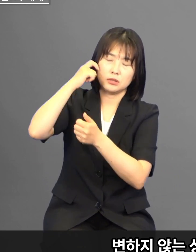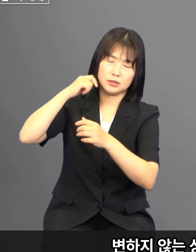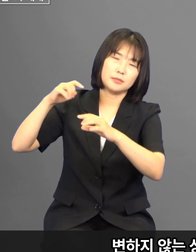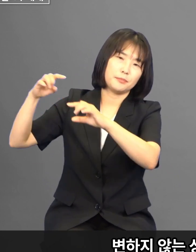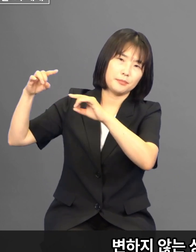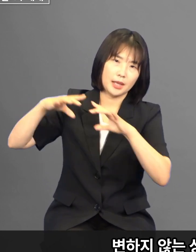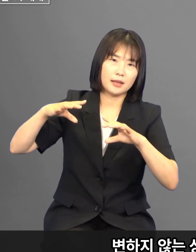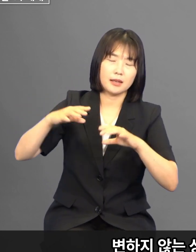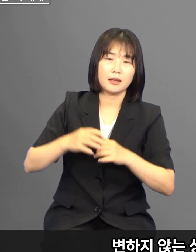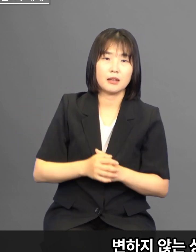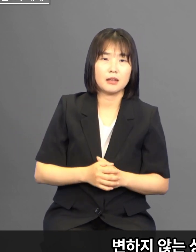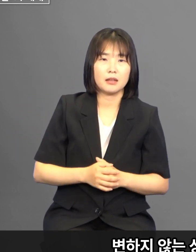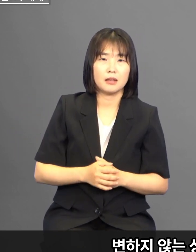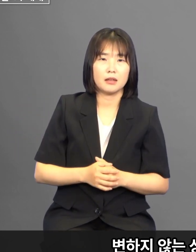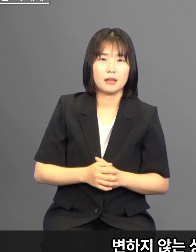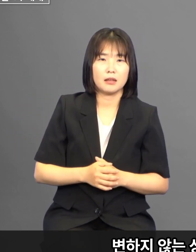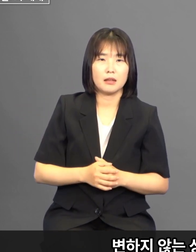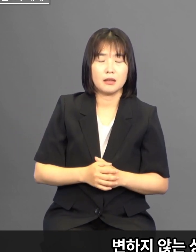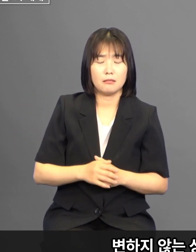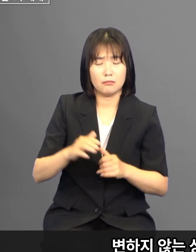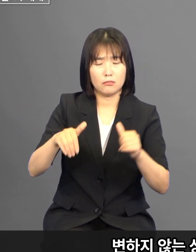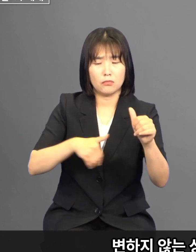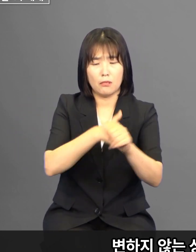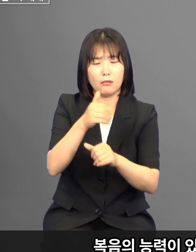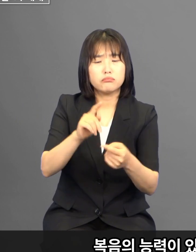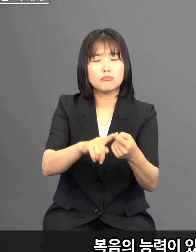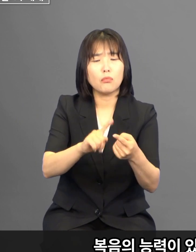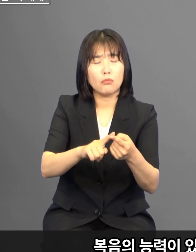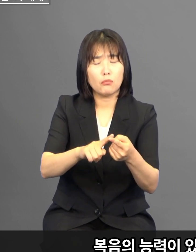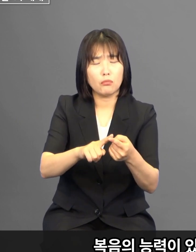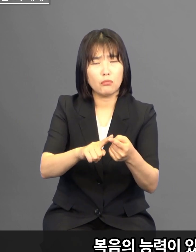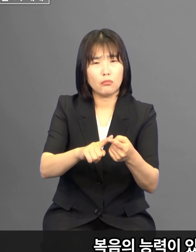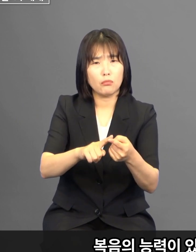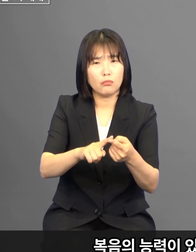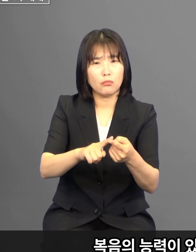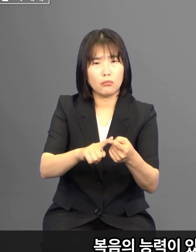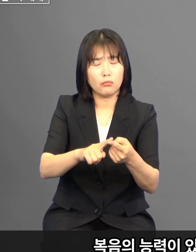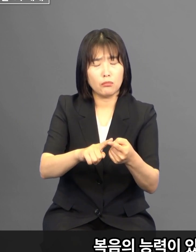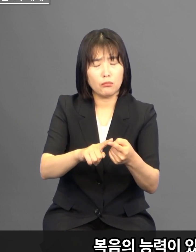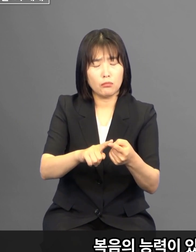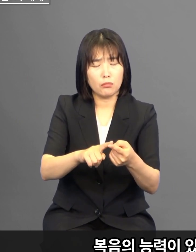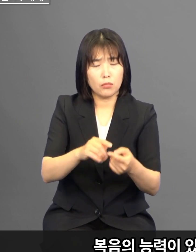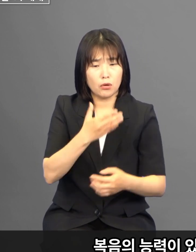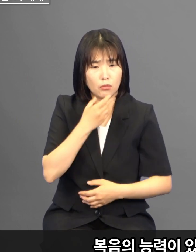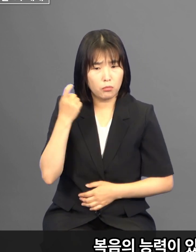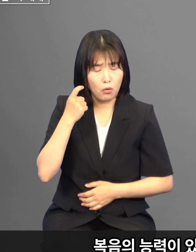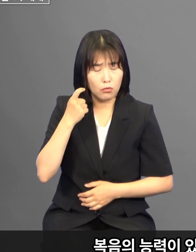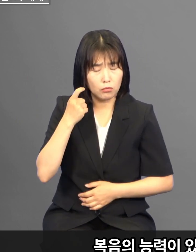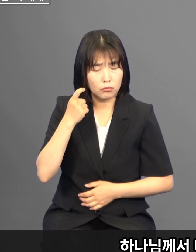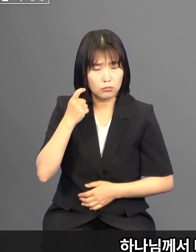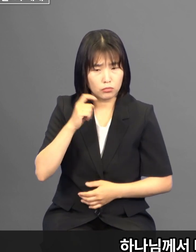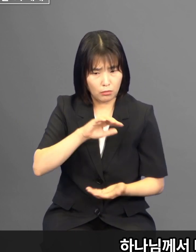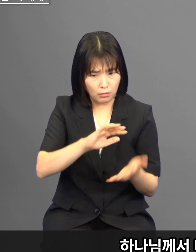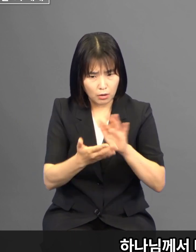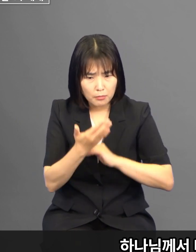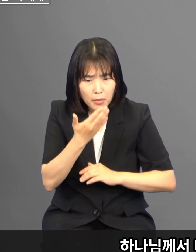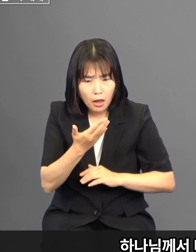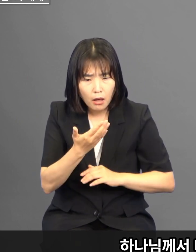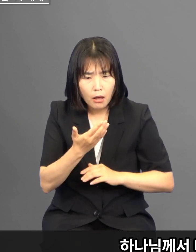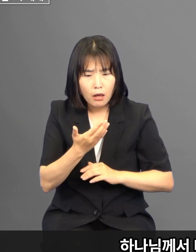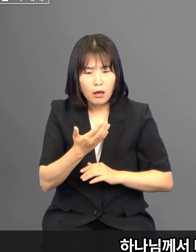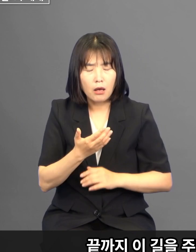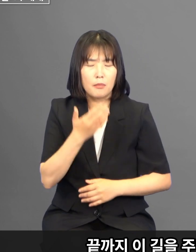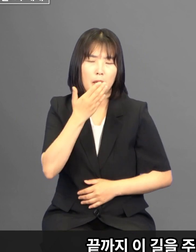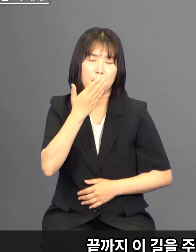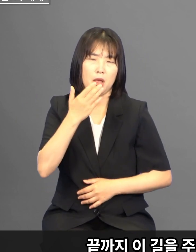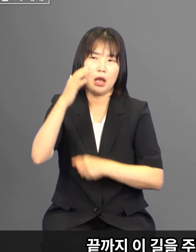않는 상황 속에서 과연 변할까? 복음의 능력이 있을까 싶을 때 아니야, 변한다. 하나님께서 미리 이것을